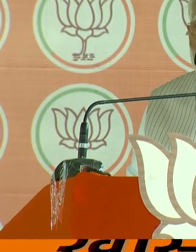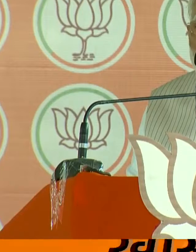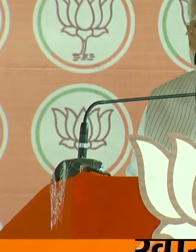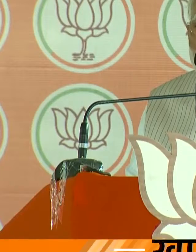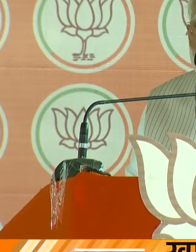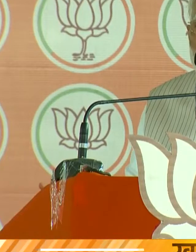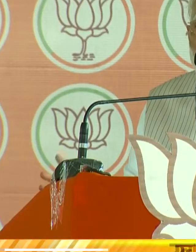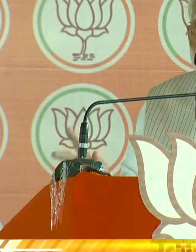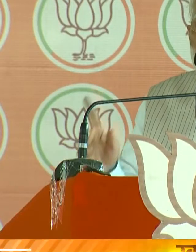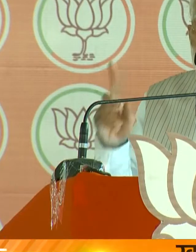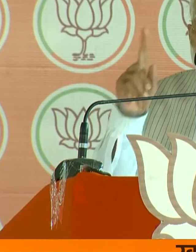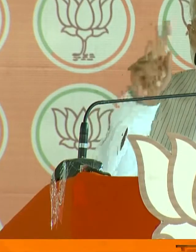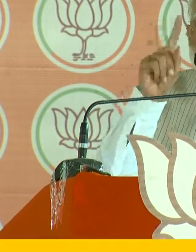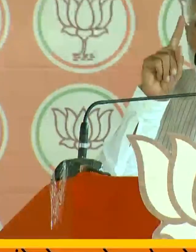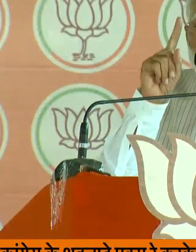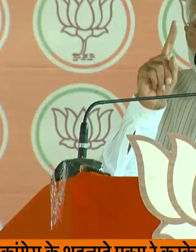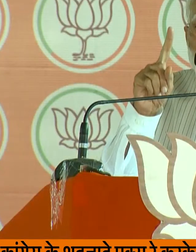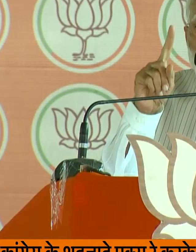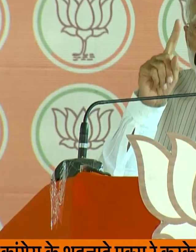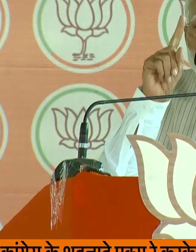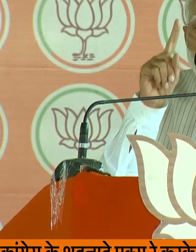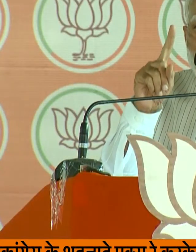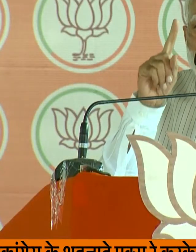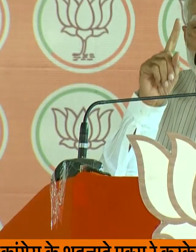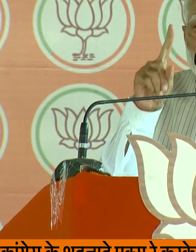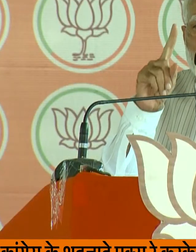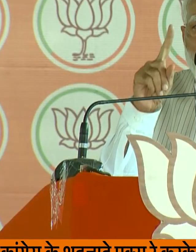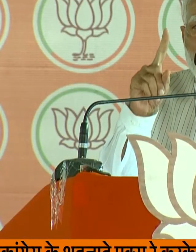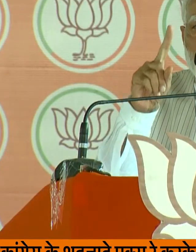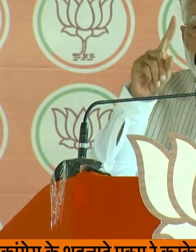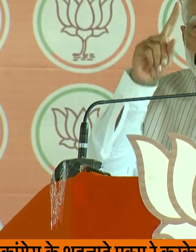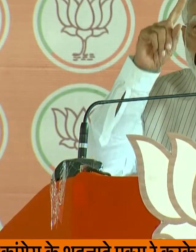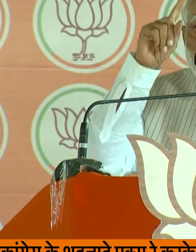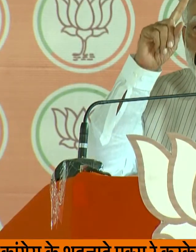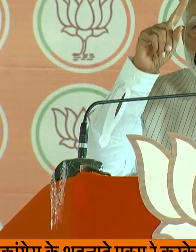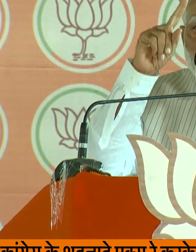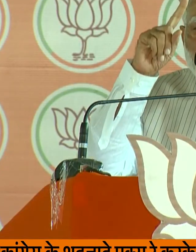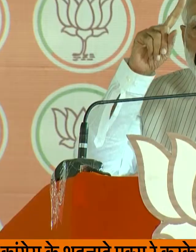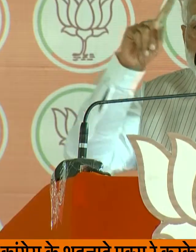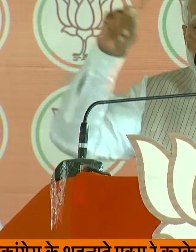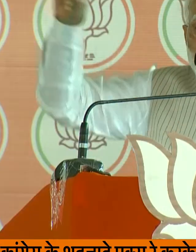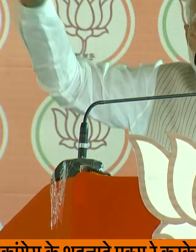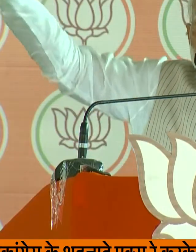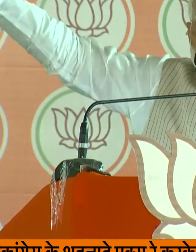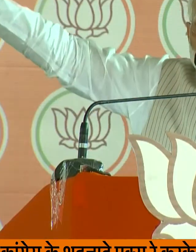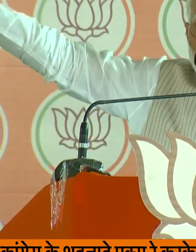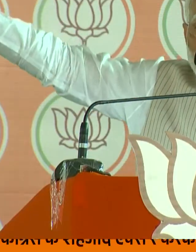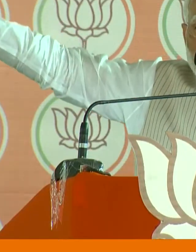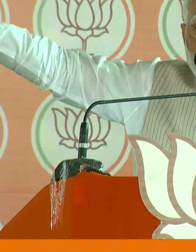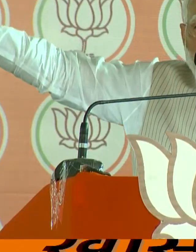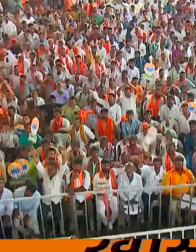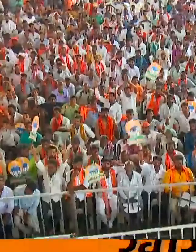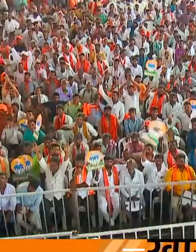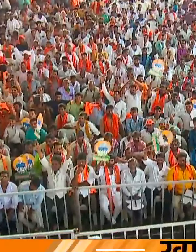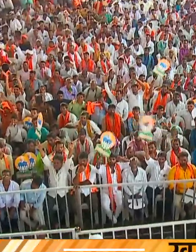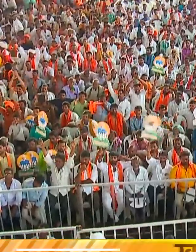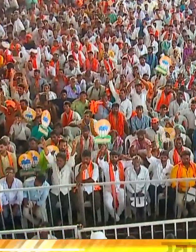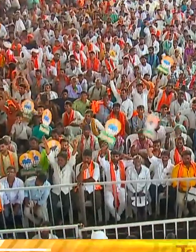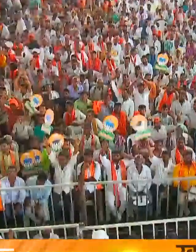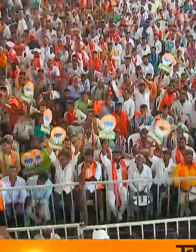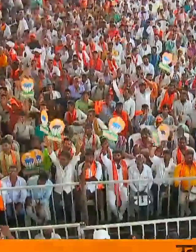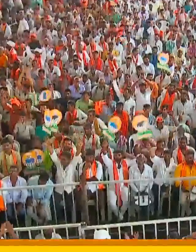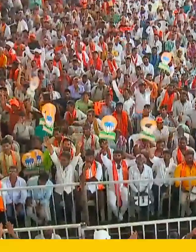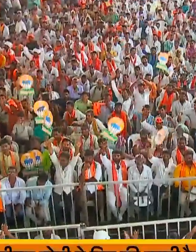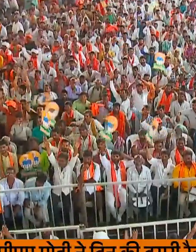तेलंगाना से सभी भाजपा को जिता करके दिल्ली भेजो तो वो डरेगा